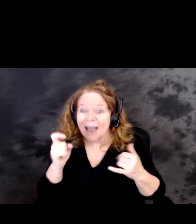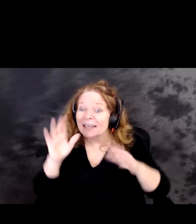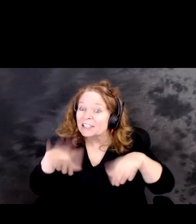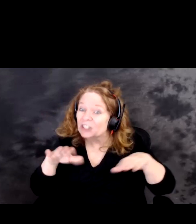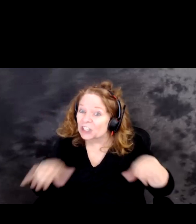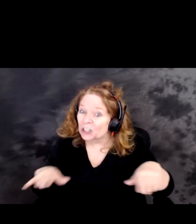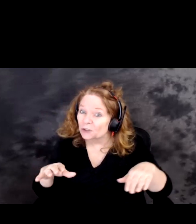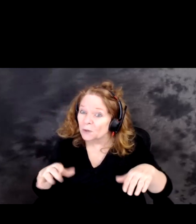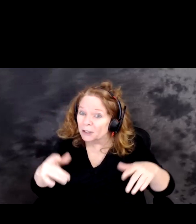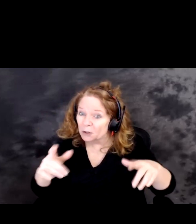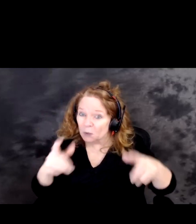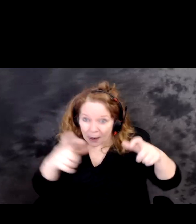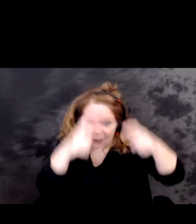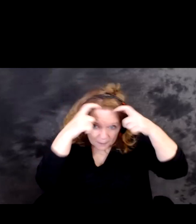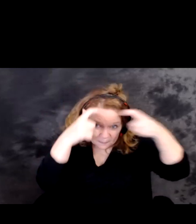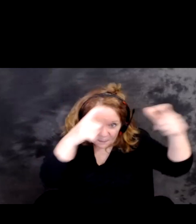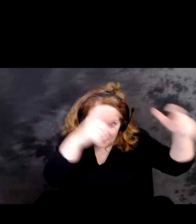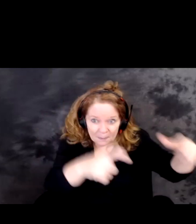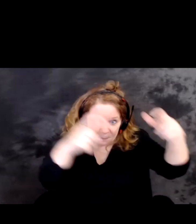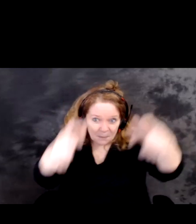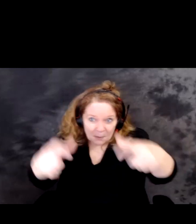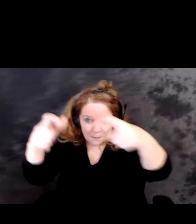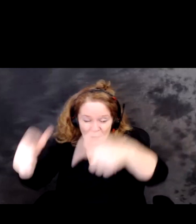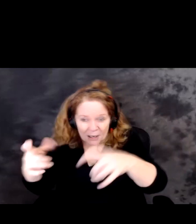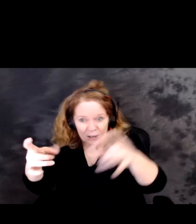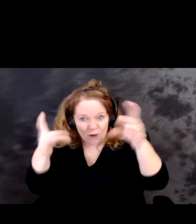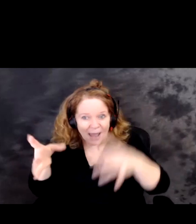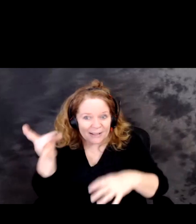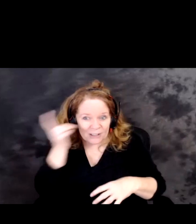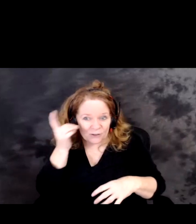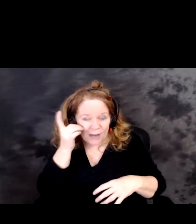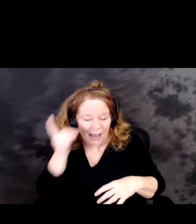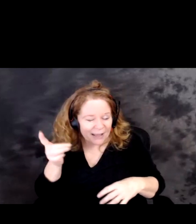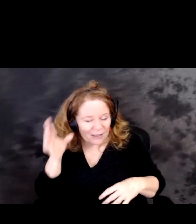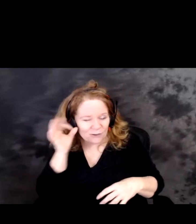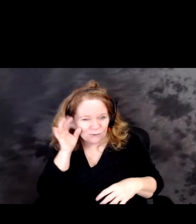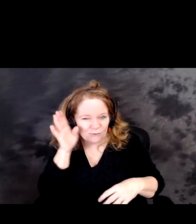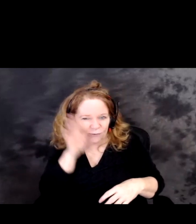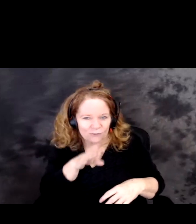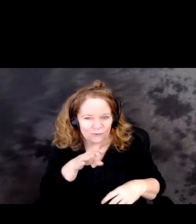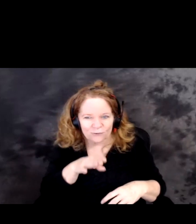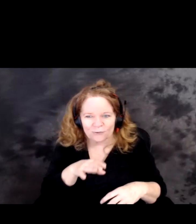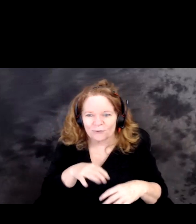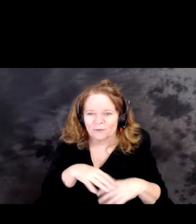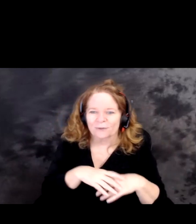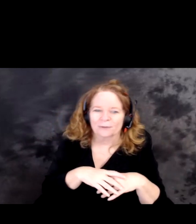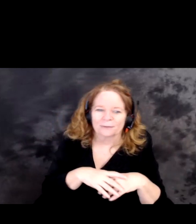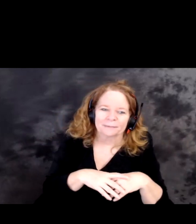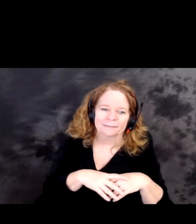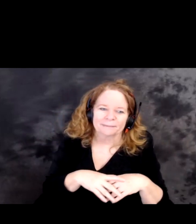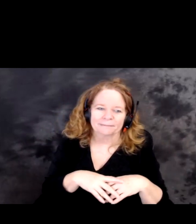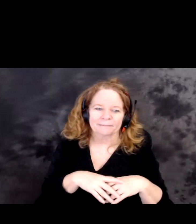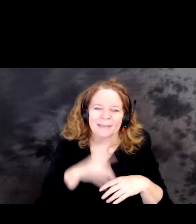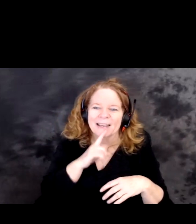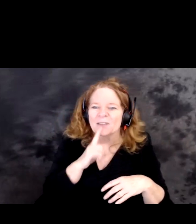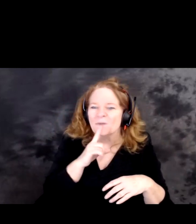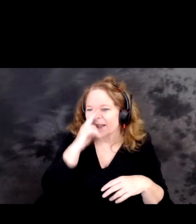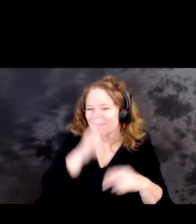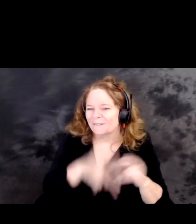Mira, tengo muchos. Ahora necesito niños para que se las puedan poner. Yo soy Pazlin, la